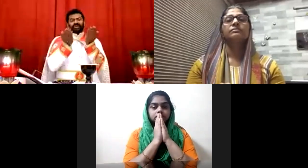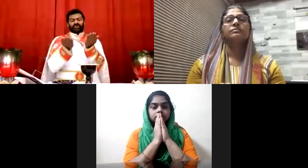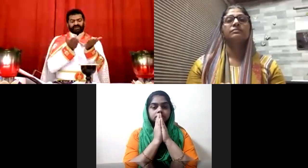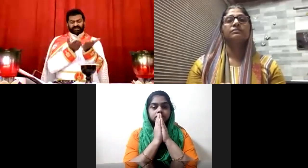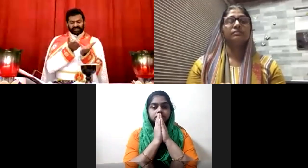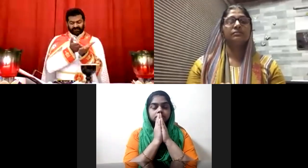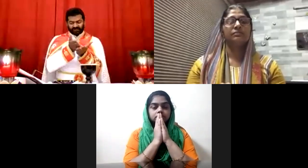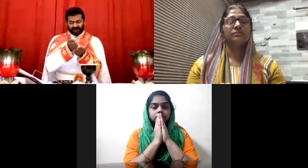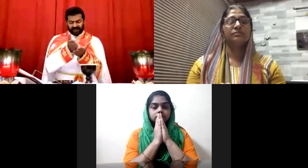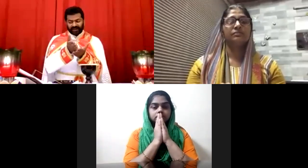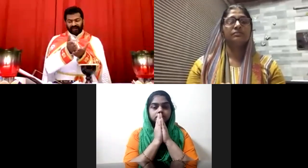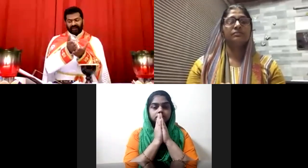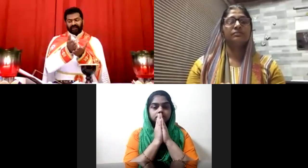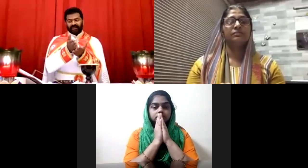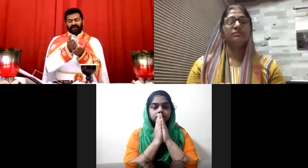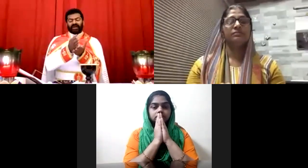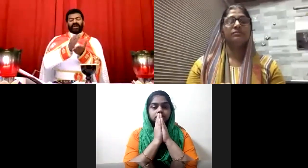ജീവദായകമായ സുവിശേഷം വഴി